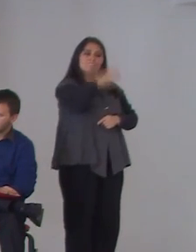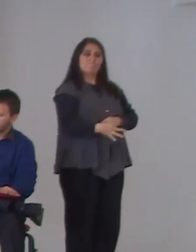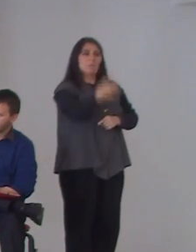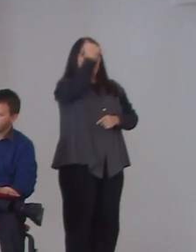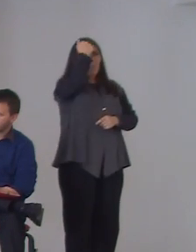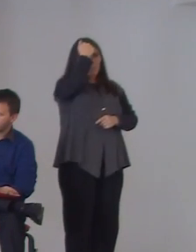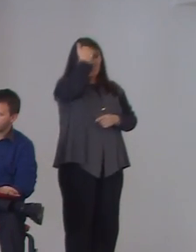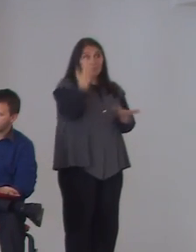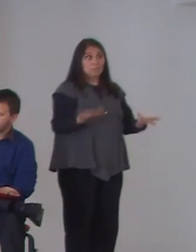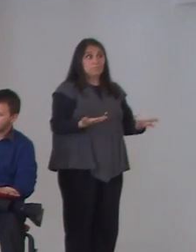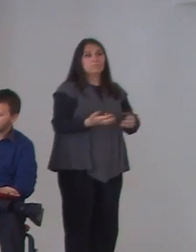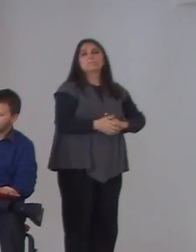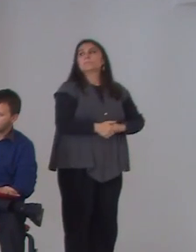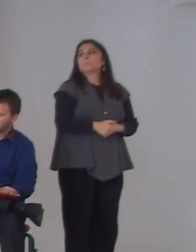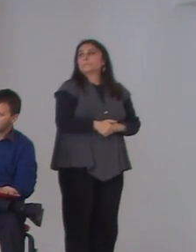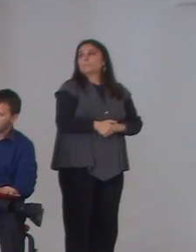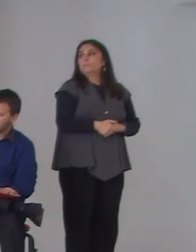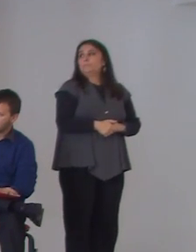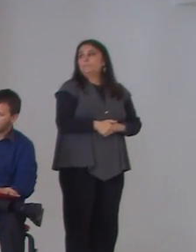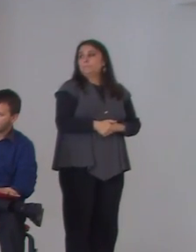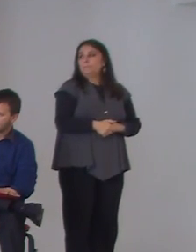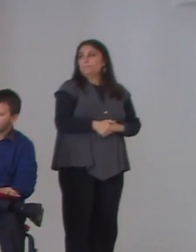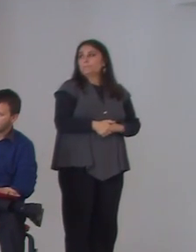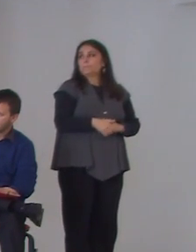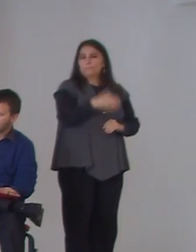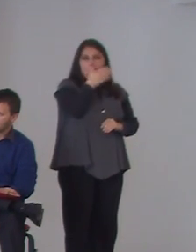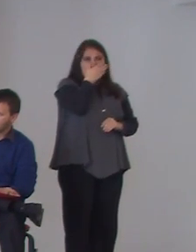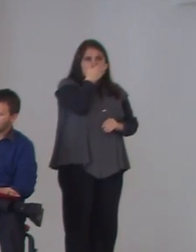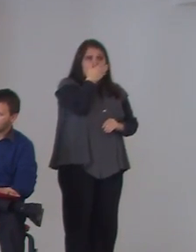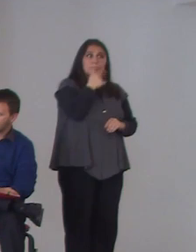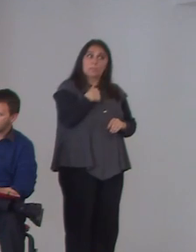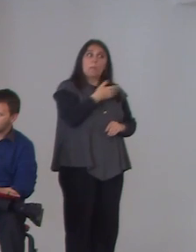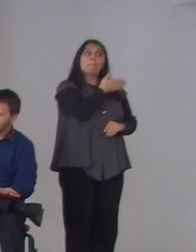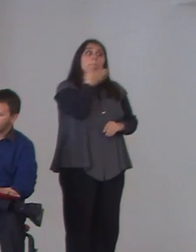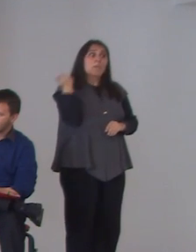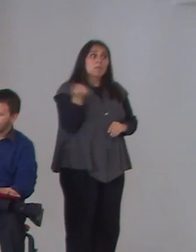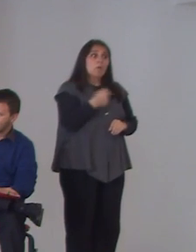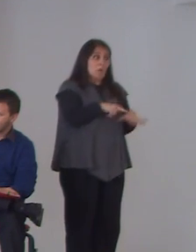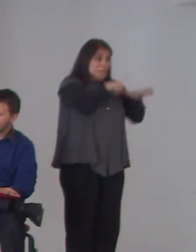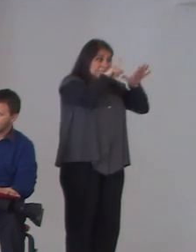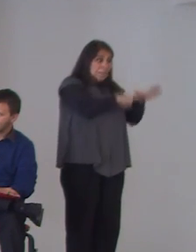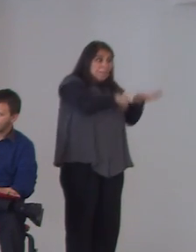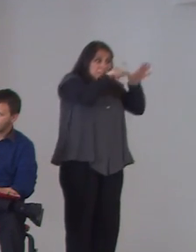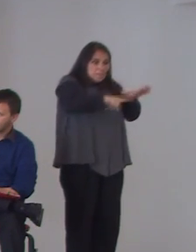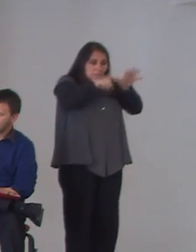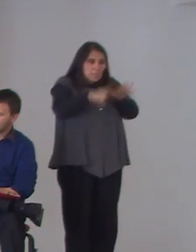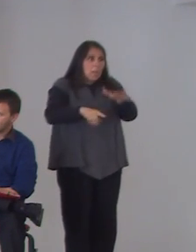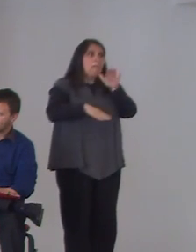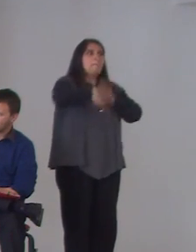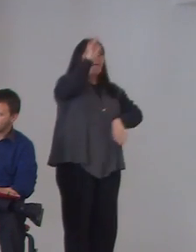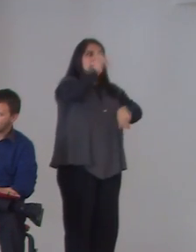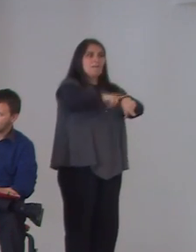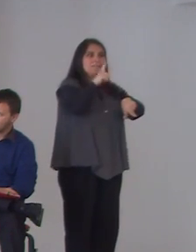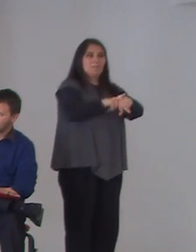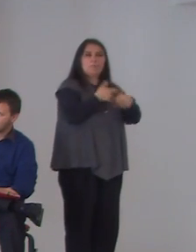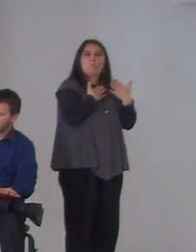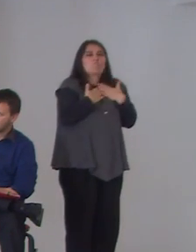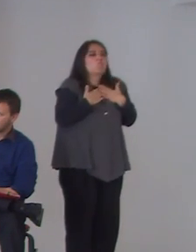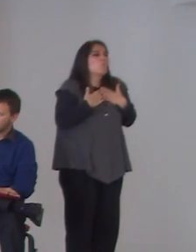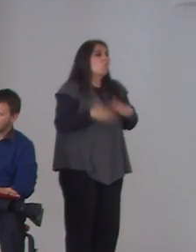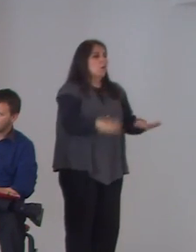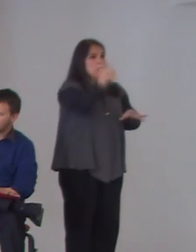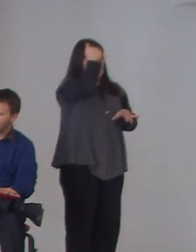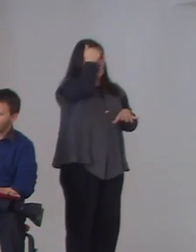me gustaría más bien que nos dieran bastantes semestres, bastante tiempo a los maestros de todos los niveles, desde